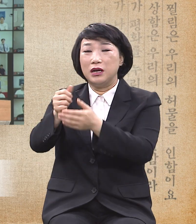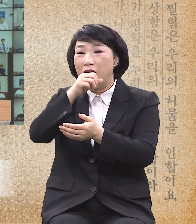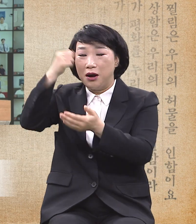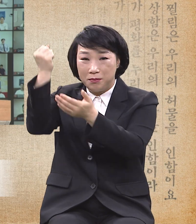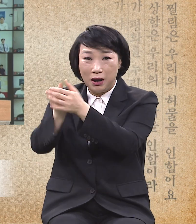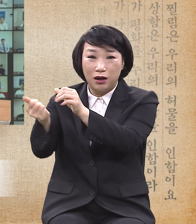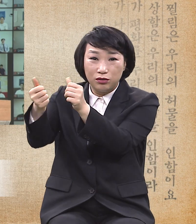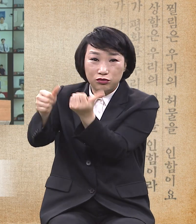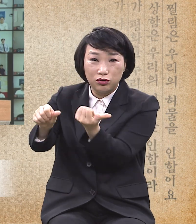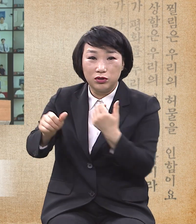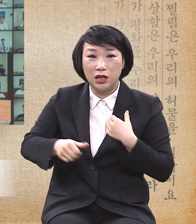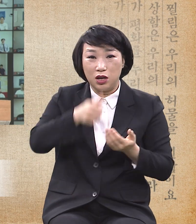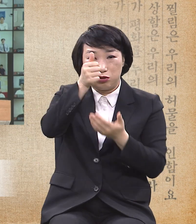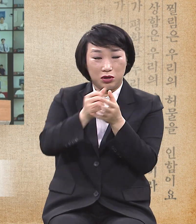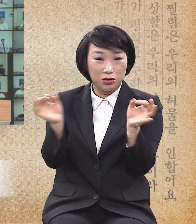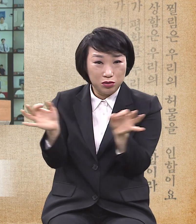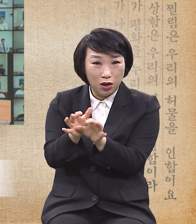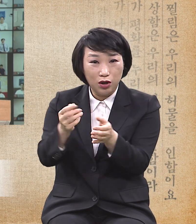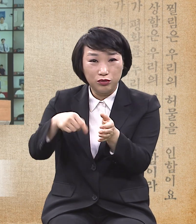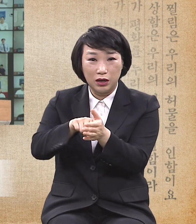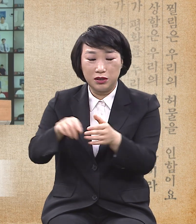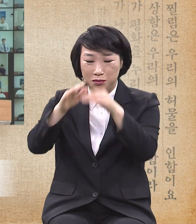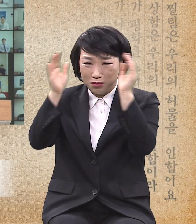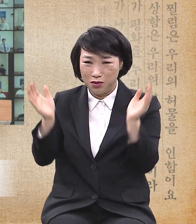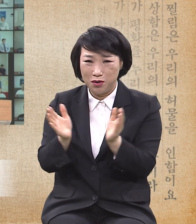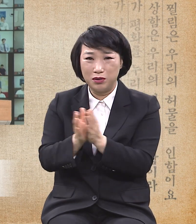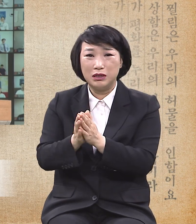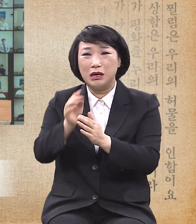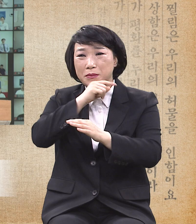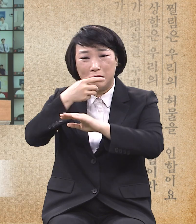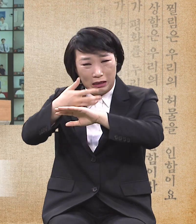죄를 속죄하시려고 다